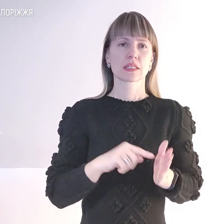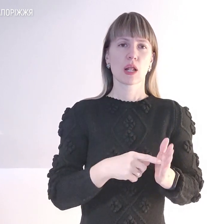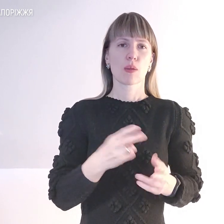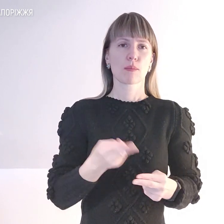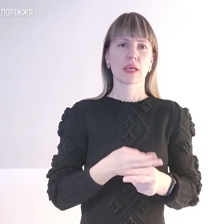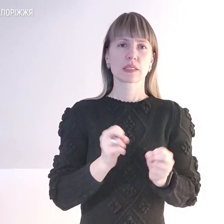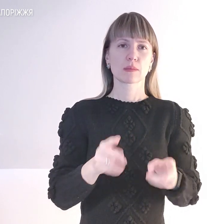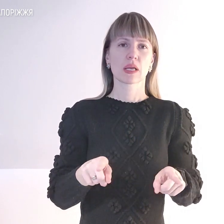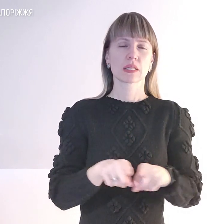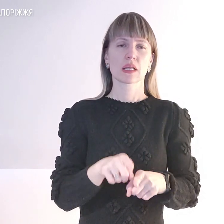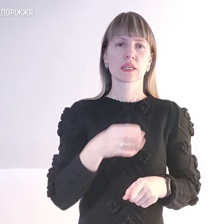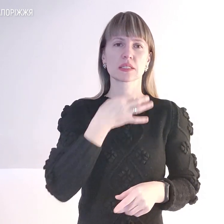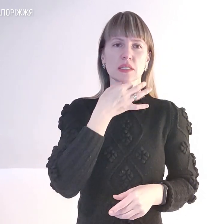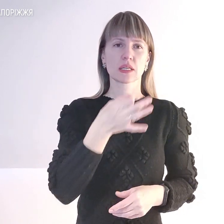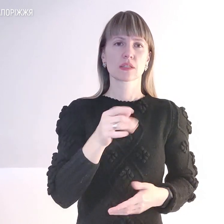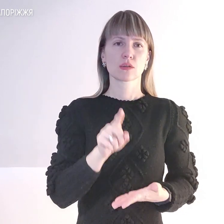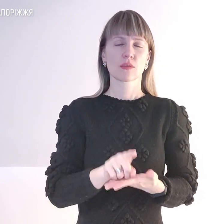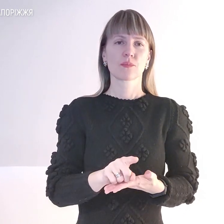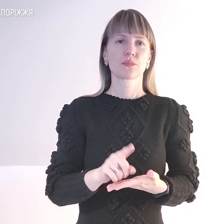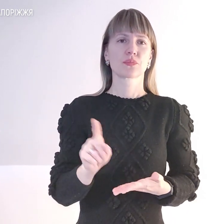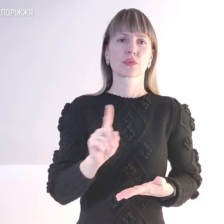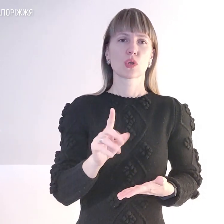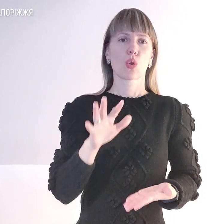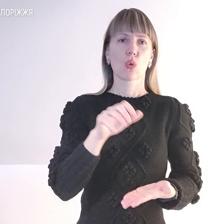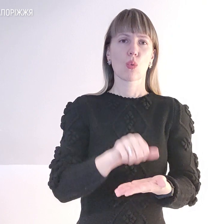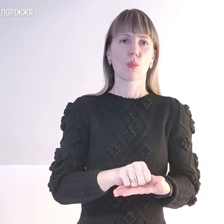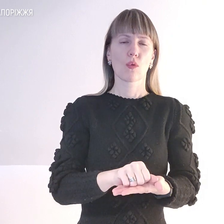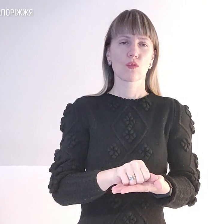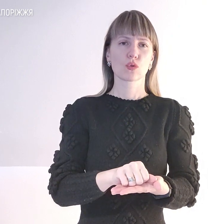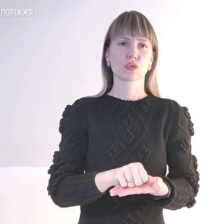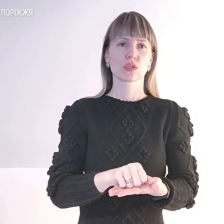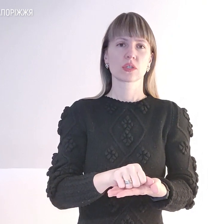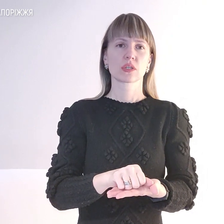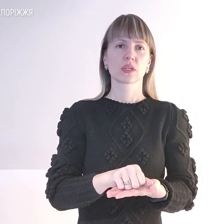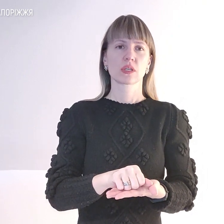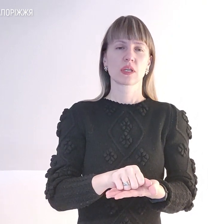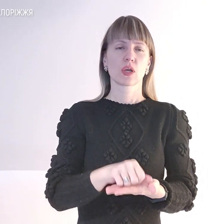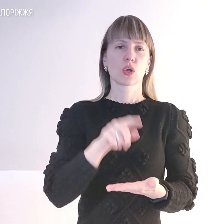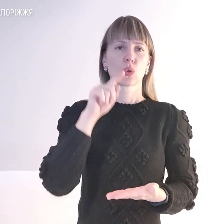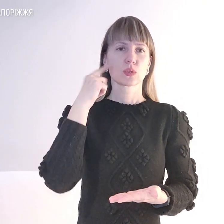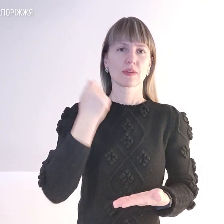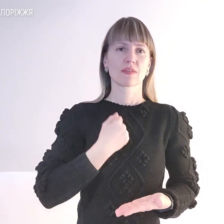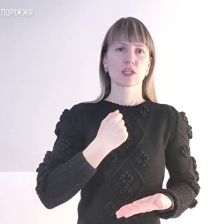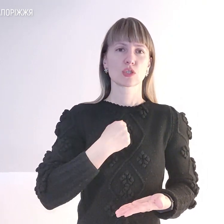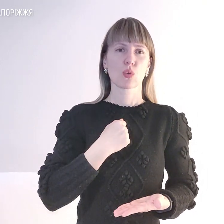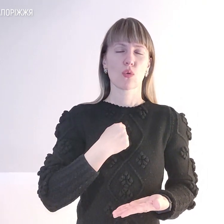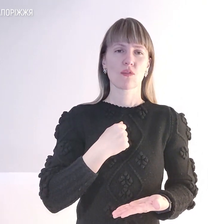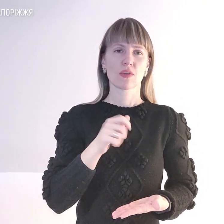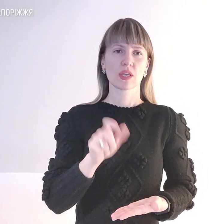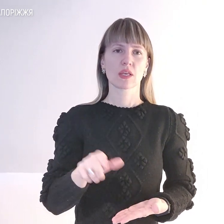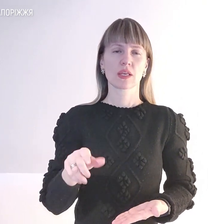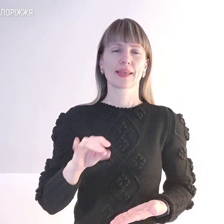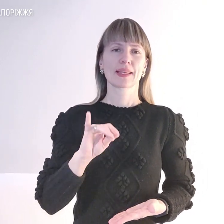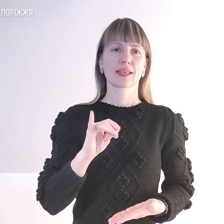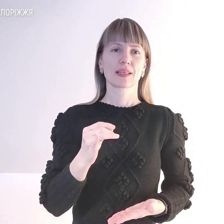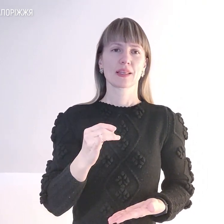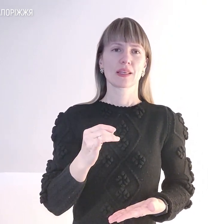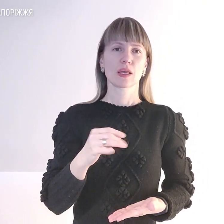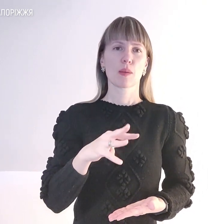само маємо зазначити, що окуповують російські військові і медіа в